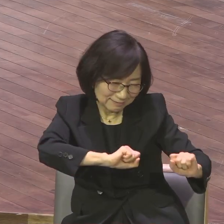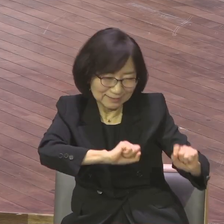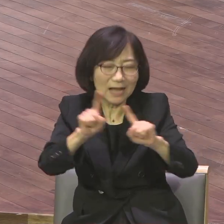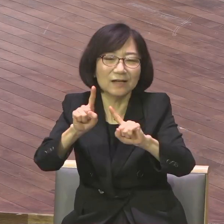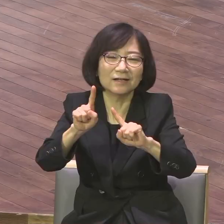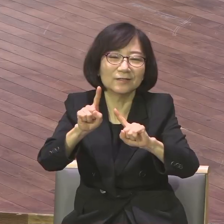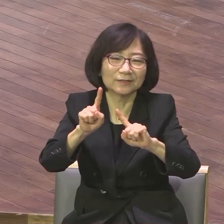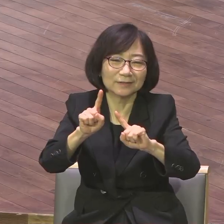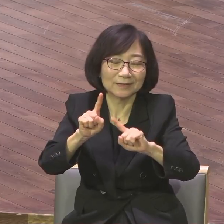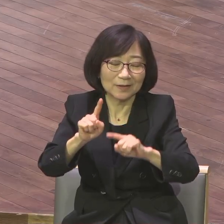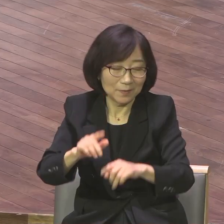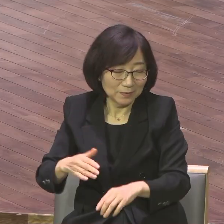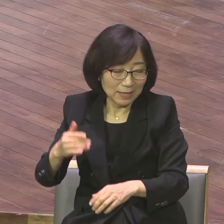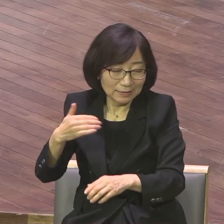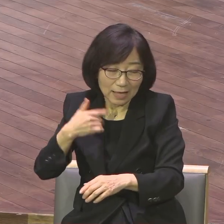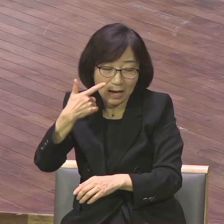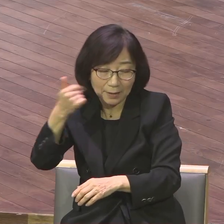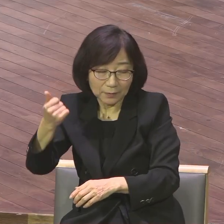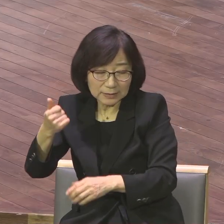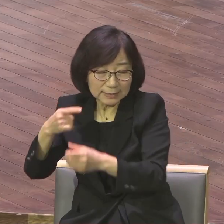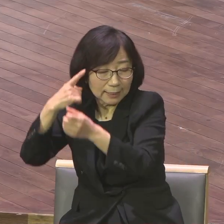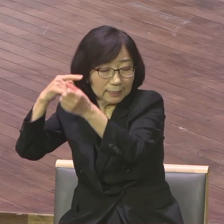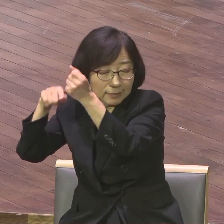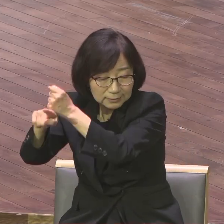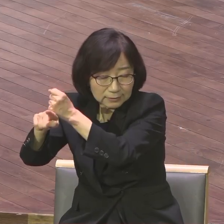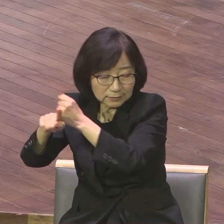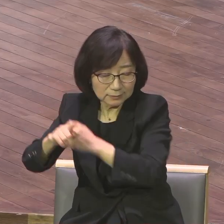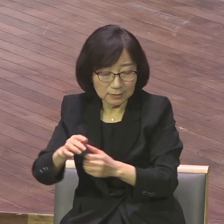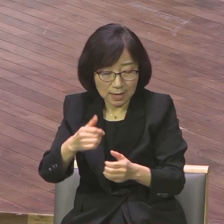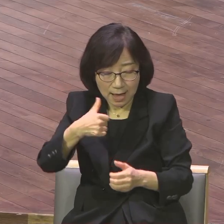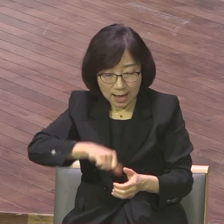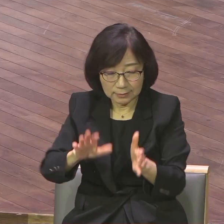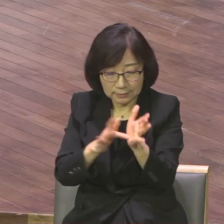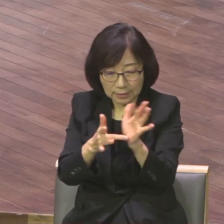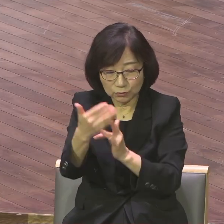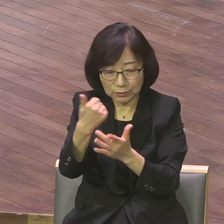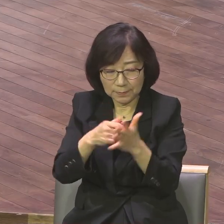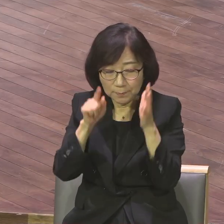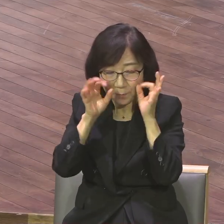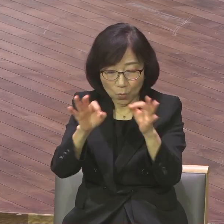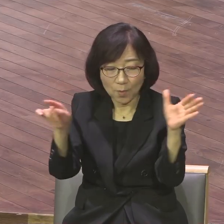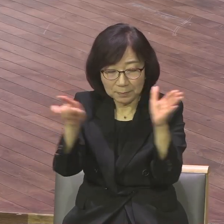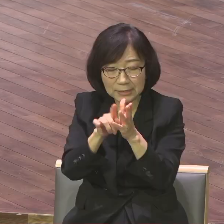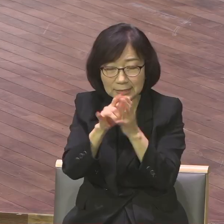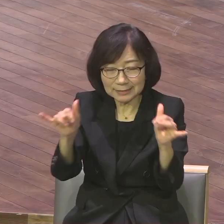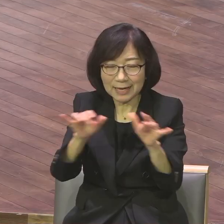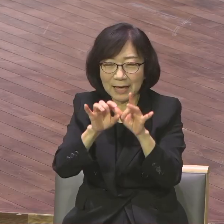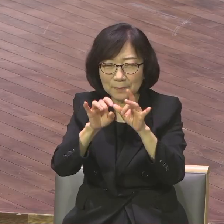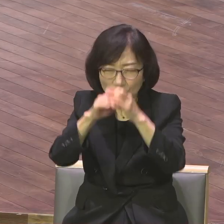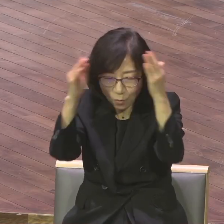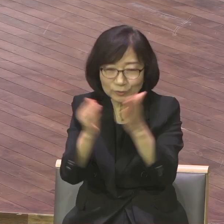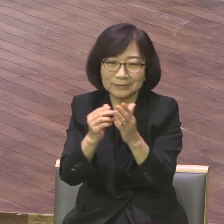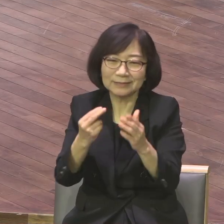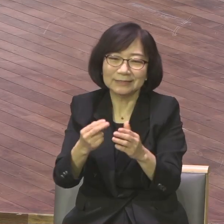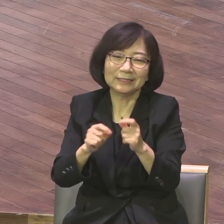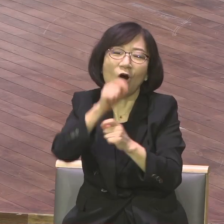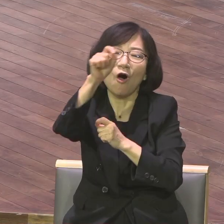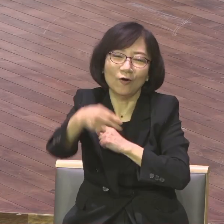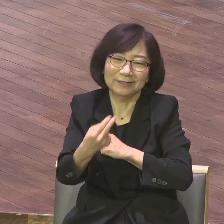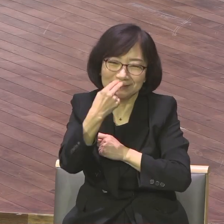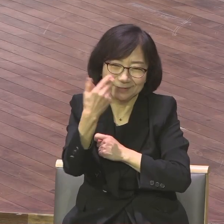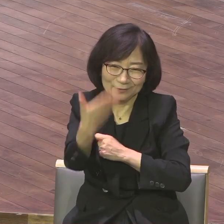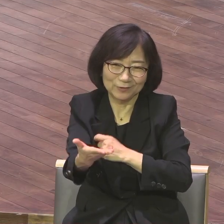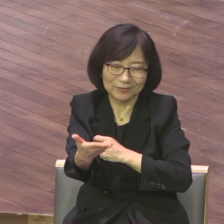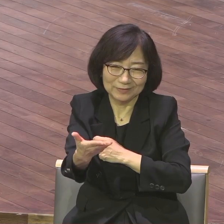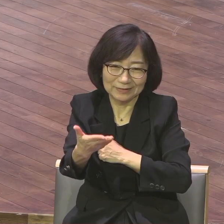내 아버지의 뜻은 아들을 보고 믿는 자마다 영생을 얻는 이것이니 마지막 날에 내가 이를